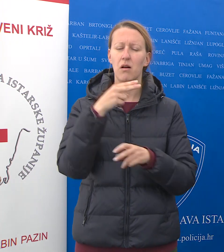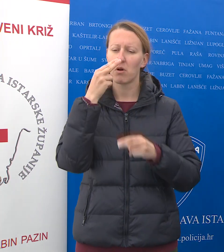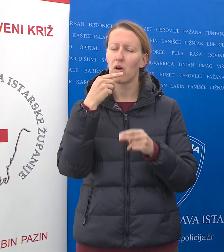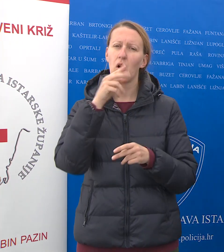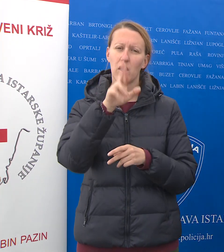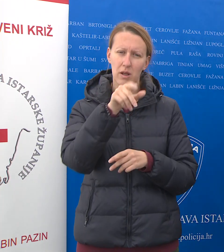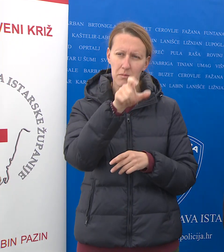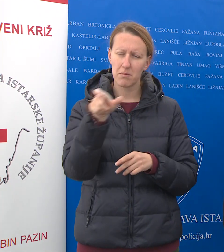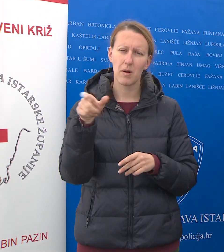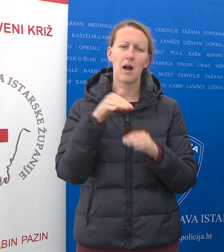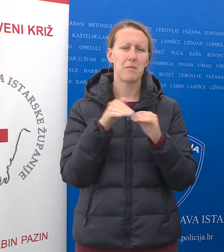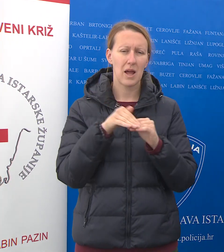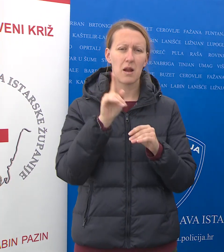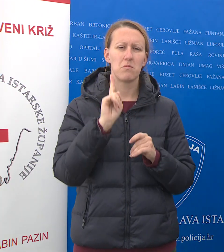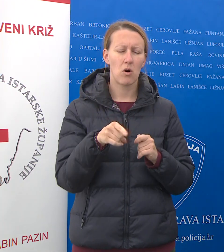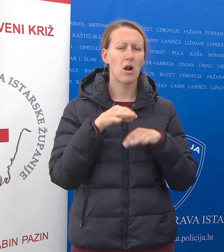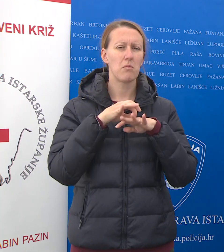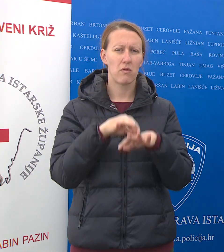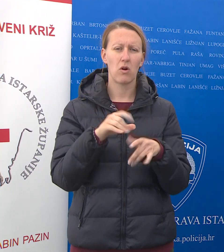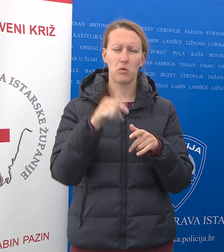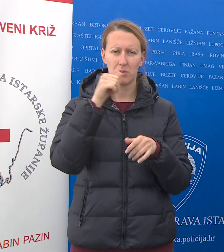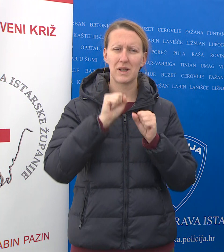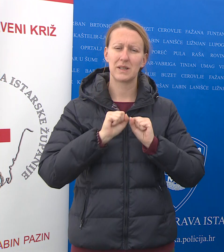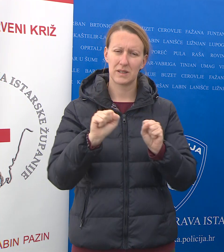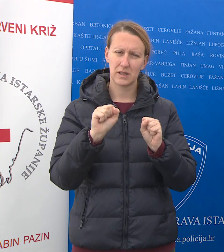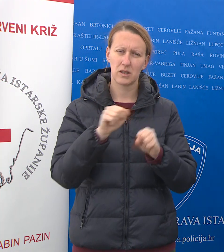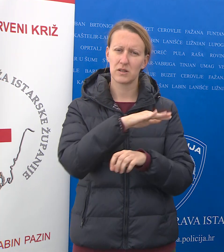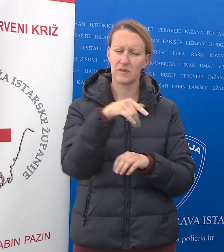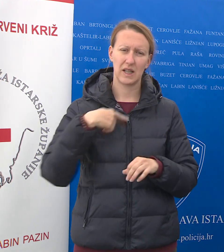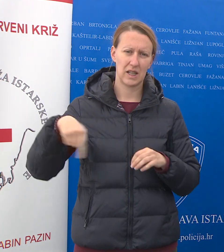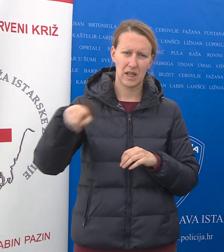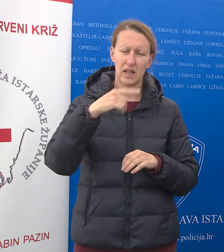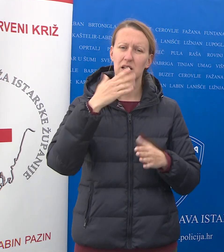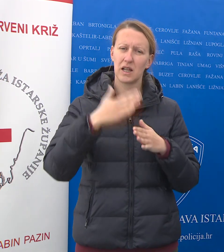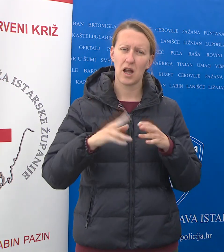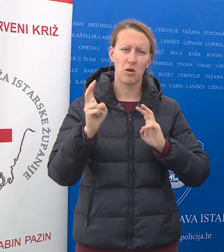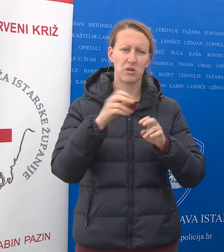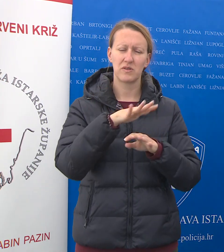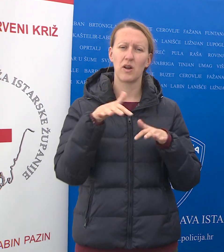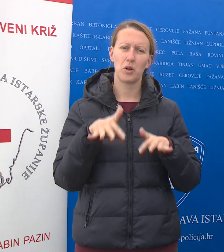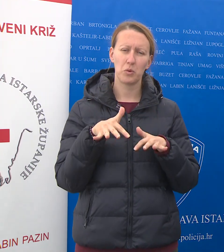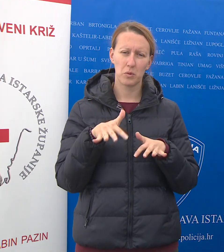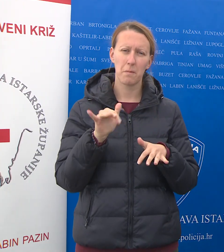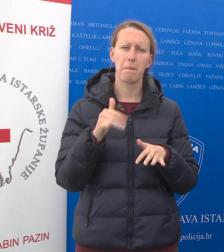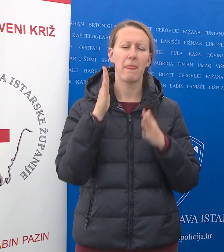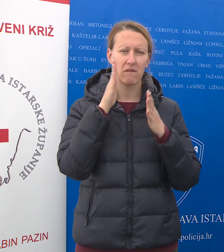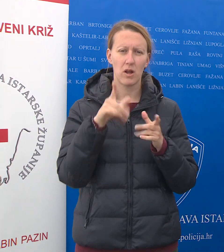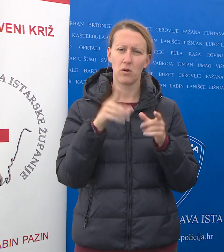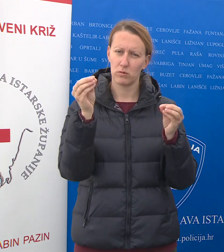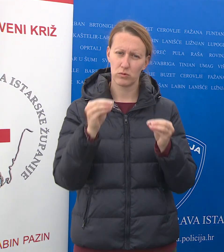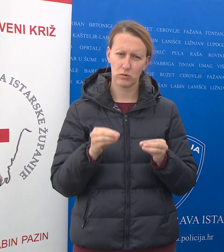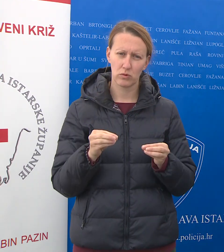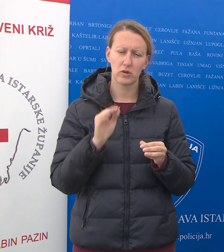koji imaju određene mjere, moraju ih provoditi u ime zaštite svih nas. I na kraju pozivam građane da vjeruju u